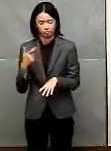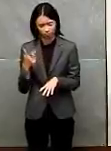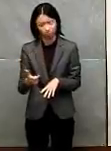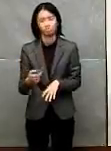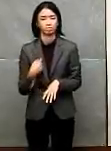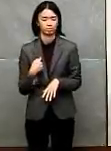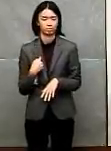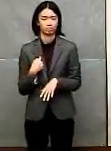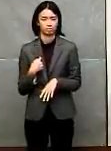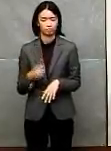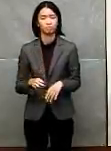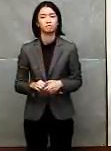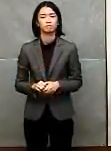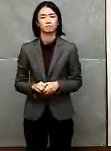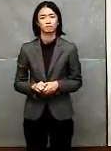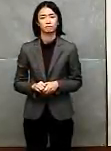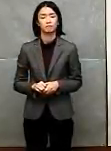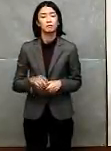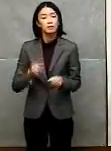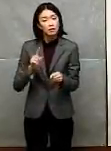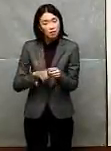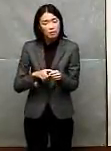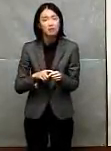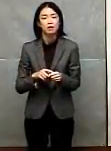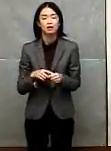で今回、